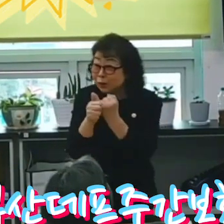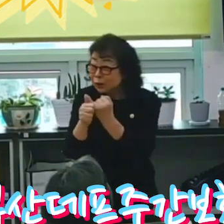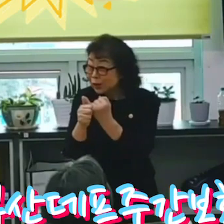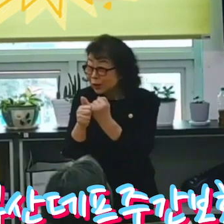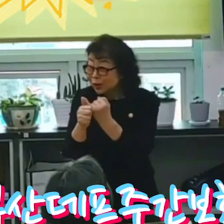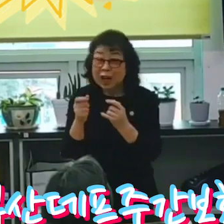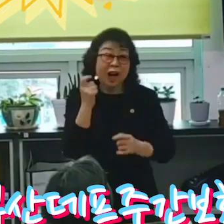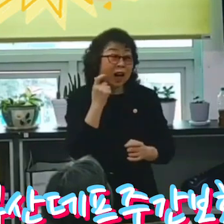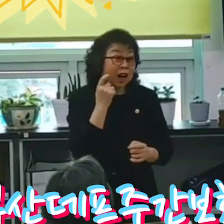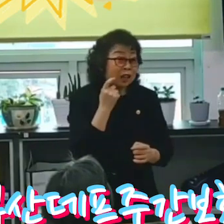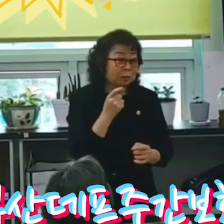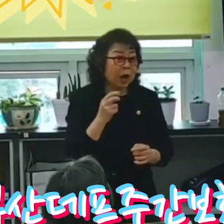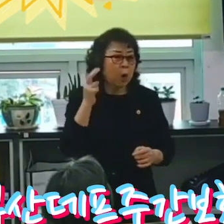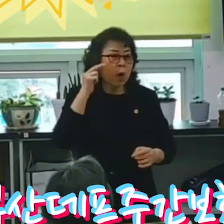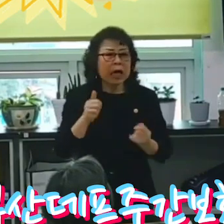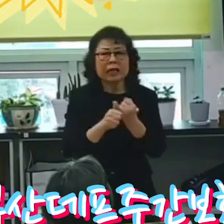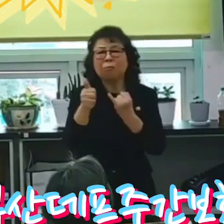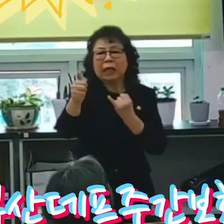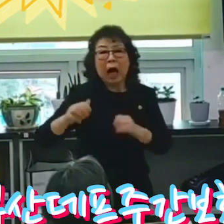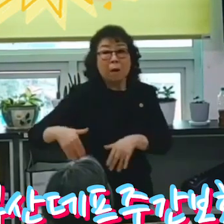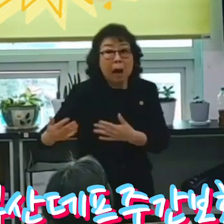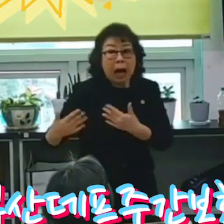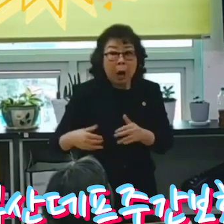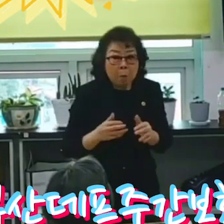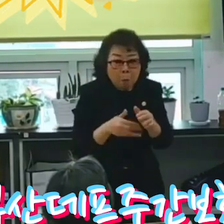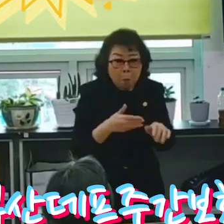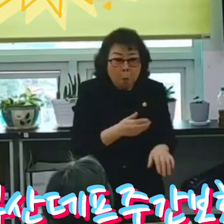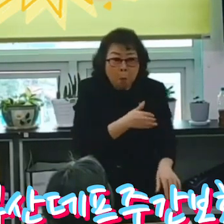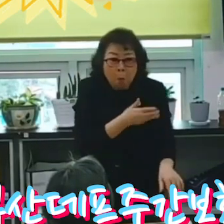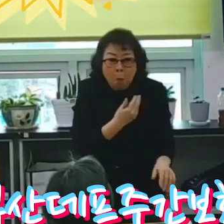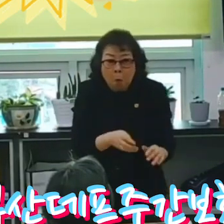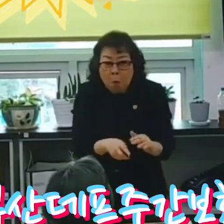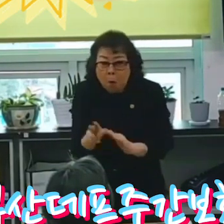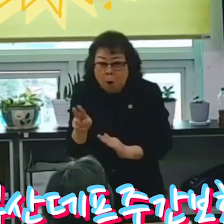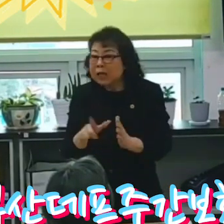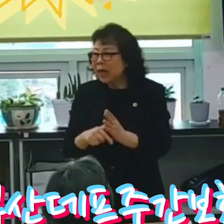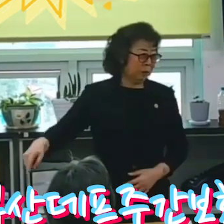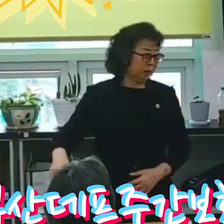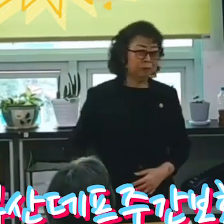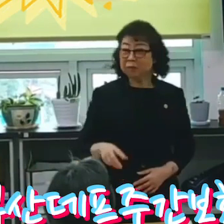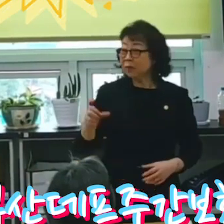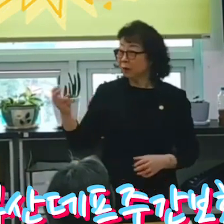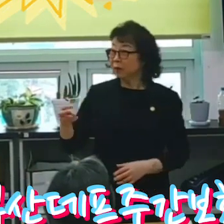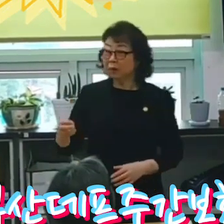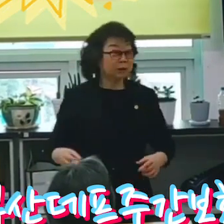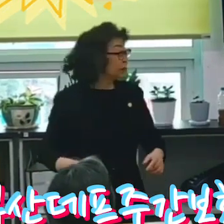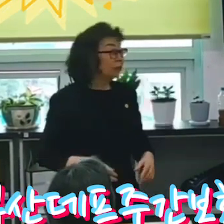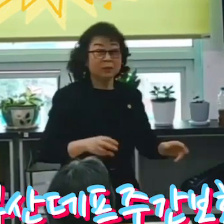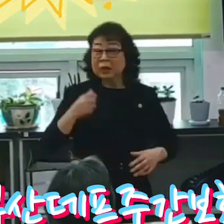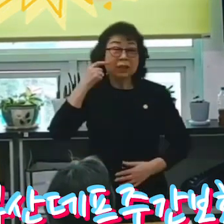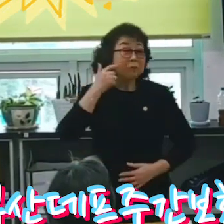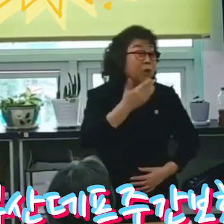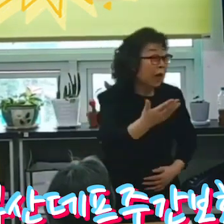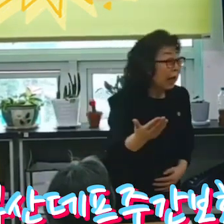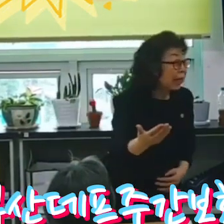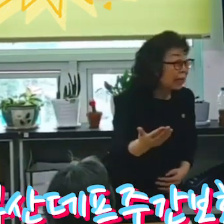부부는 바람 필 때 되게 많이 거짓말을 많이 하죠. 질문 하나